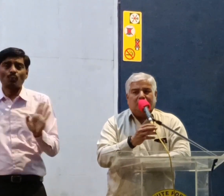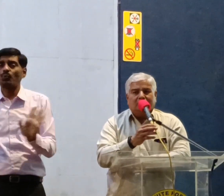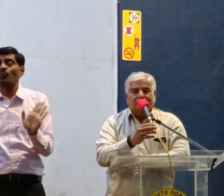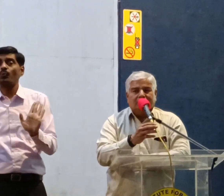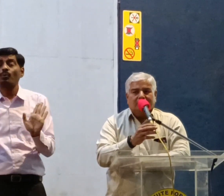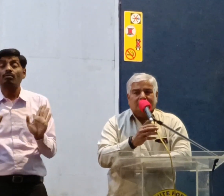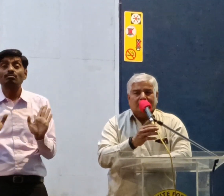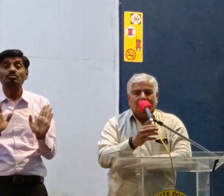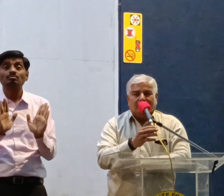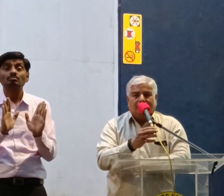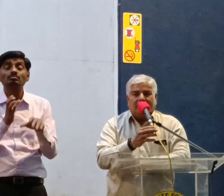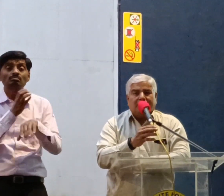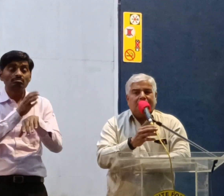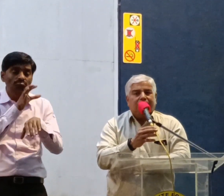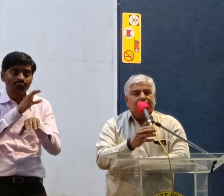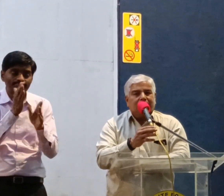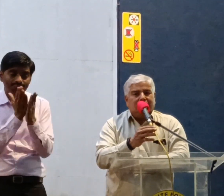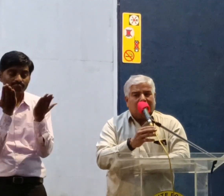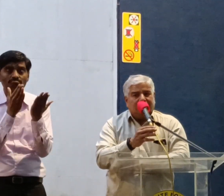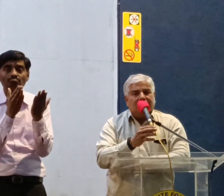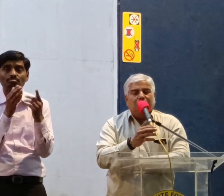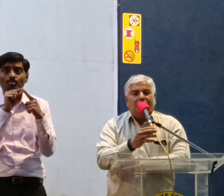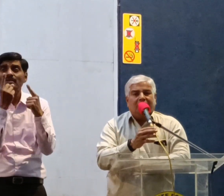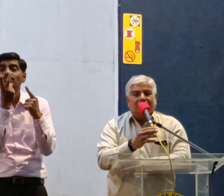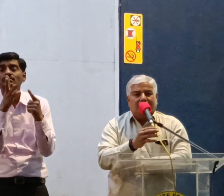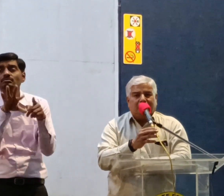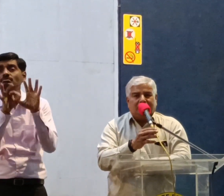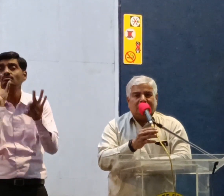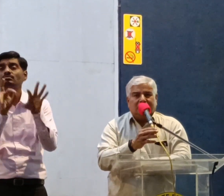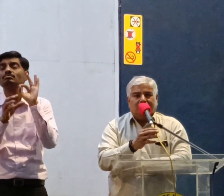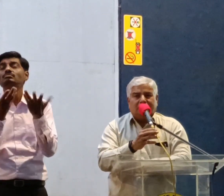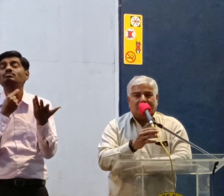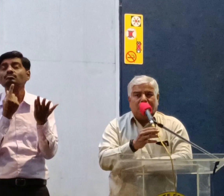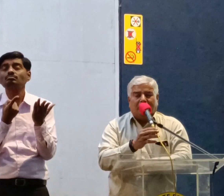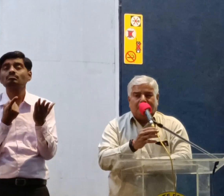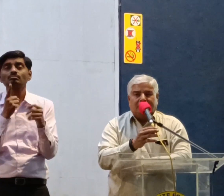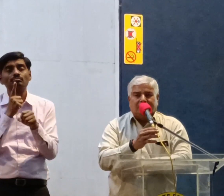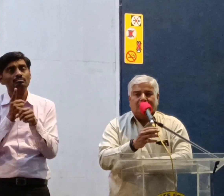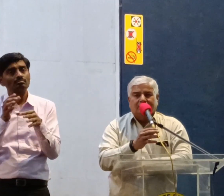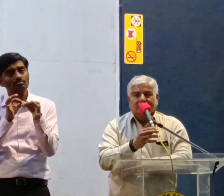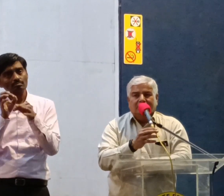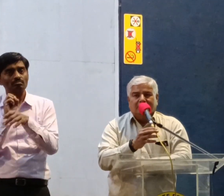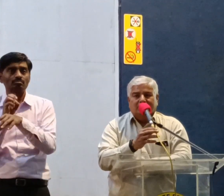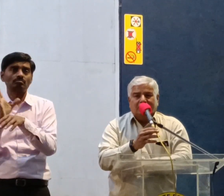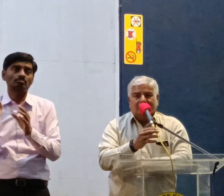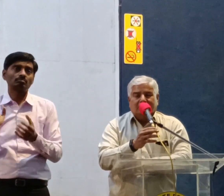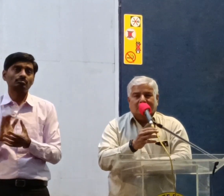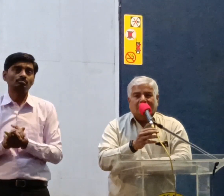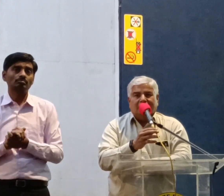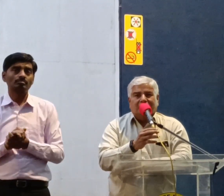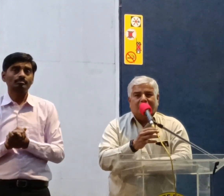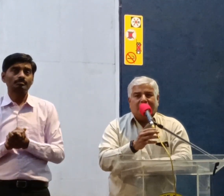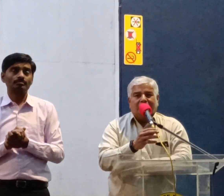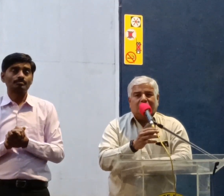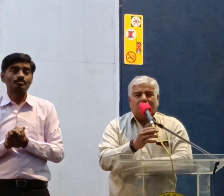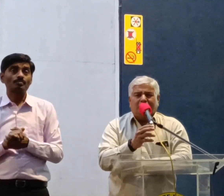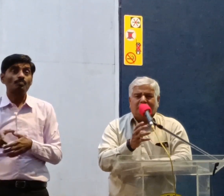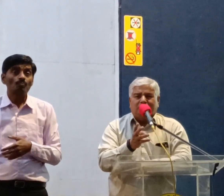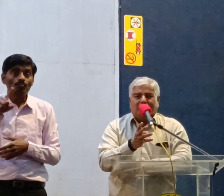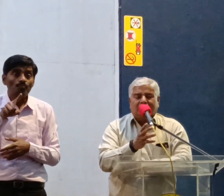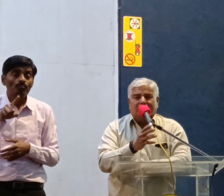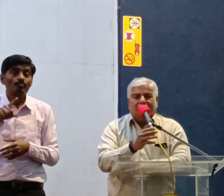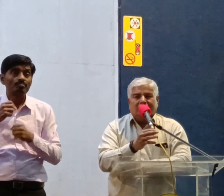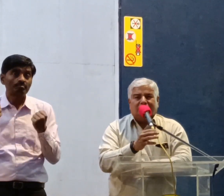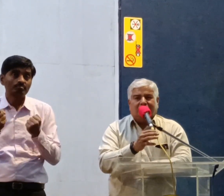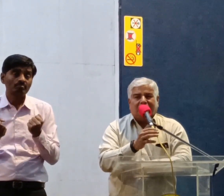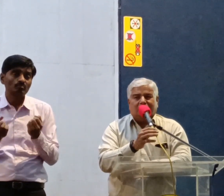તો આપણા આંતરિક મૂલ્યાંકનના પડે છે જે તમને સાહેબો આપે છે, એટલે તમારે થોડીક